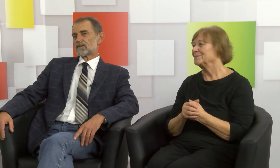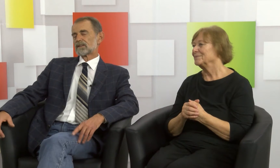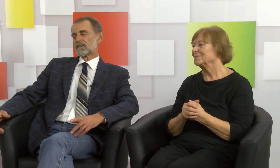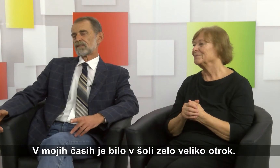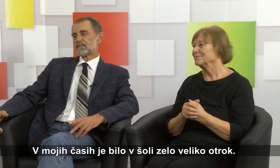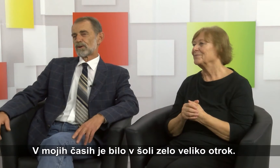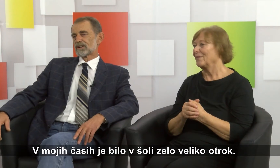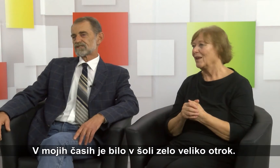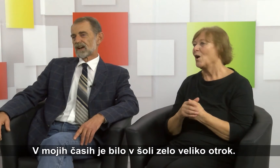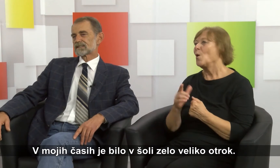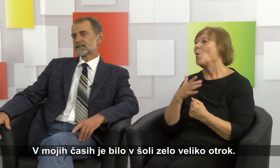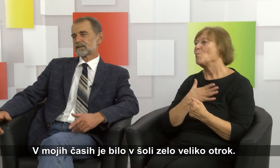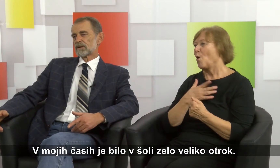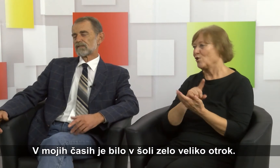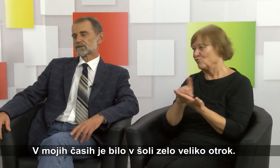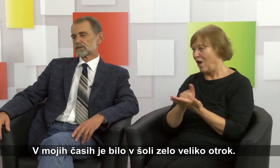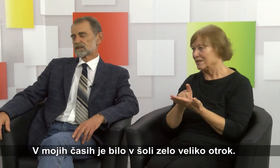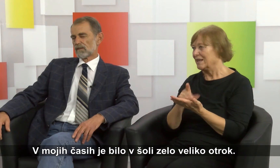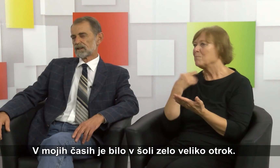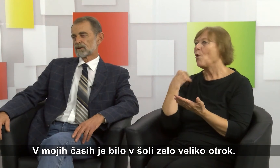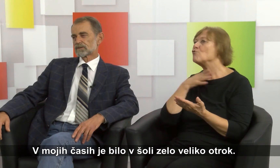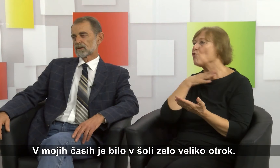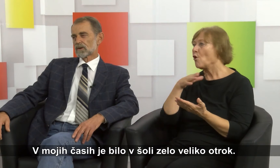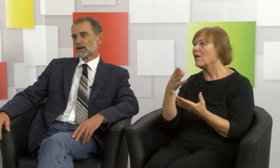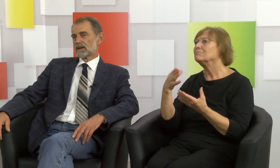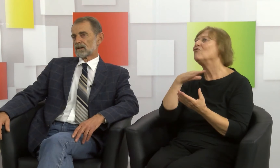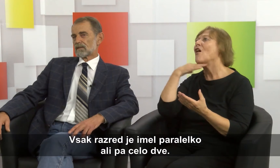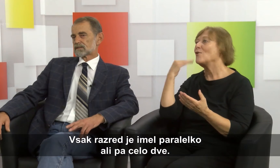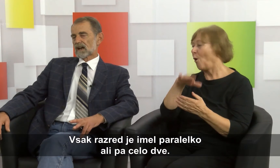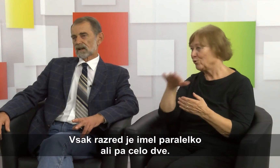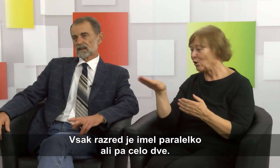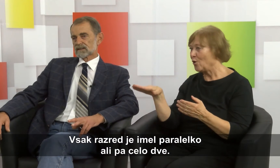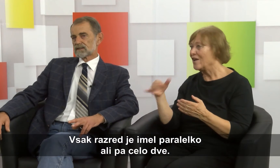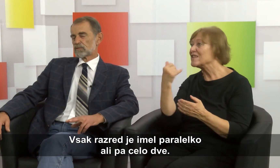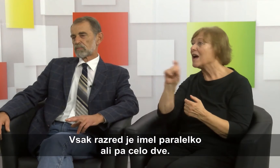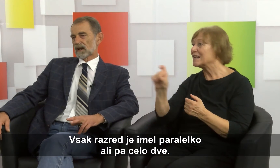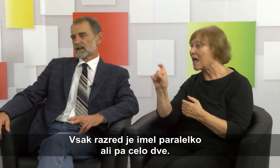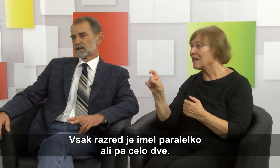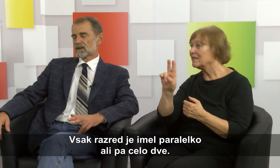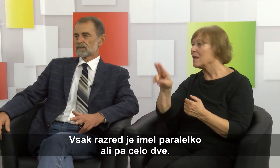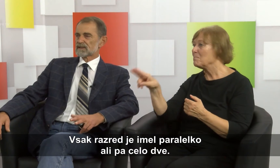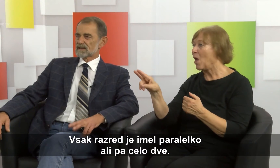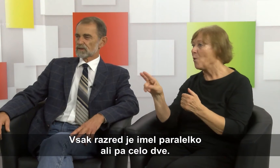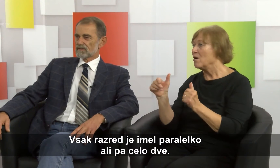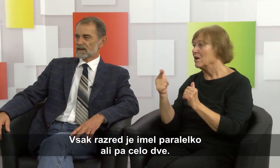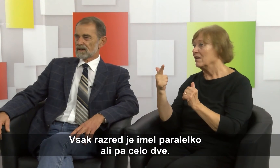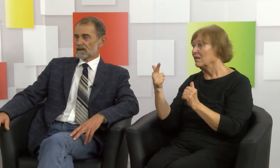kaj vas je prijalo v ta poklic? Ja, v mojih časih je bilo v šoli zelo veliko otrok. Vsak razred je imel paralelko ali pa celo dve.